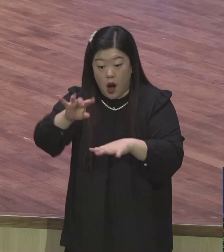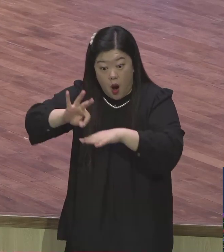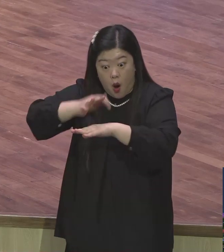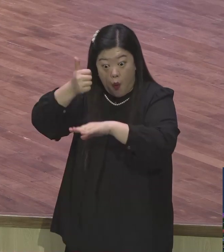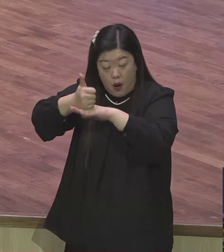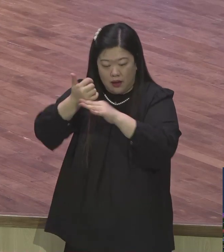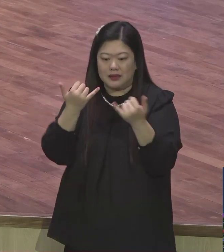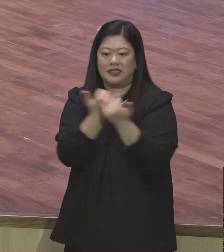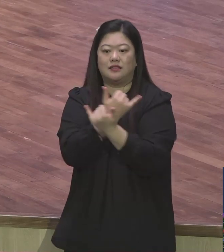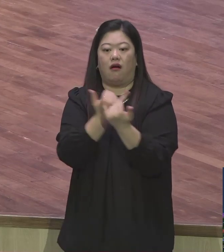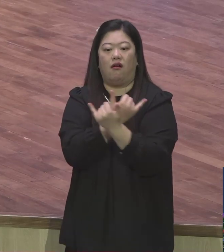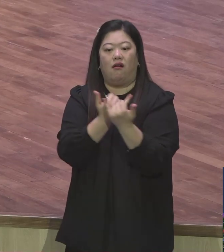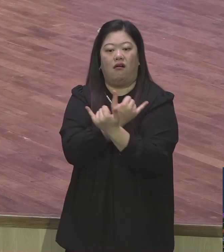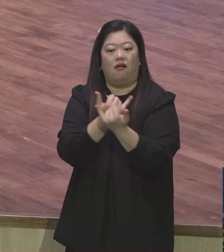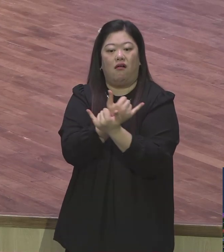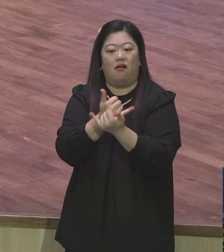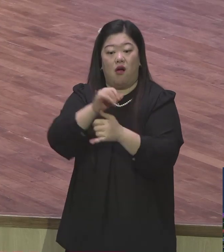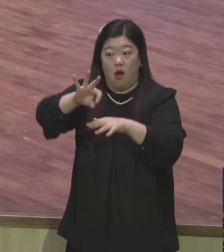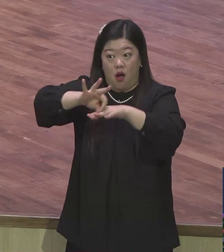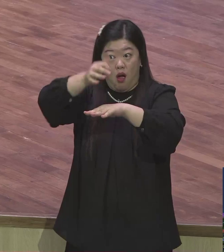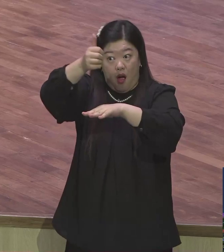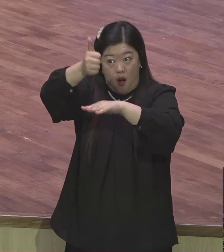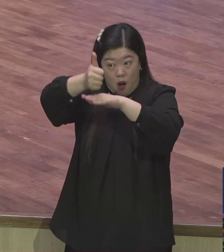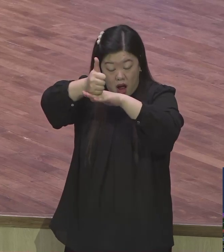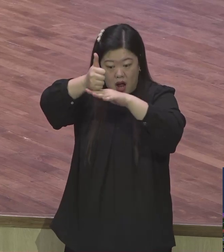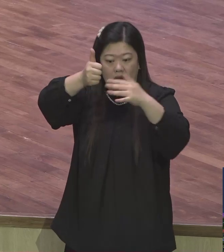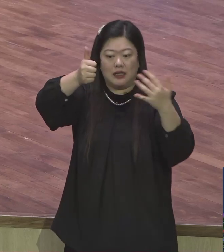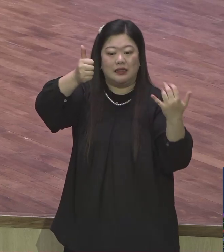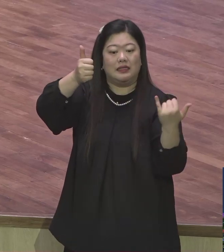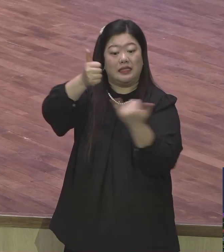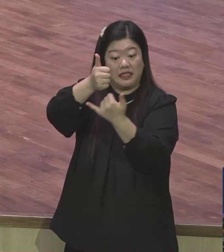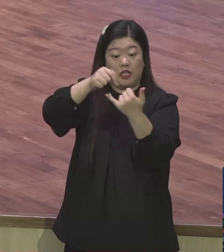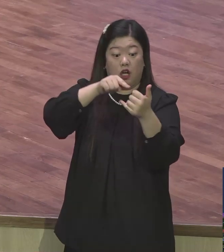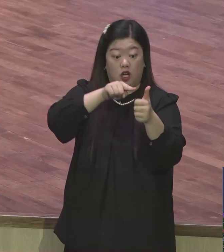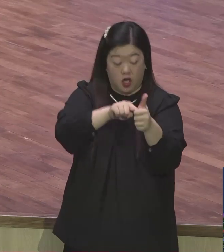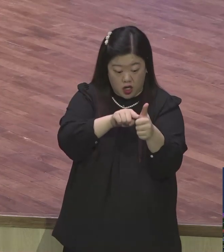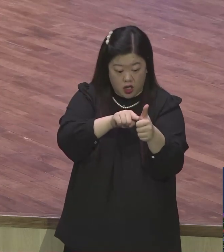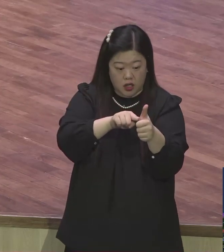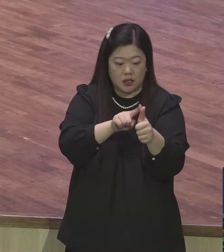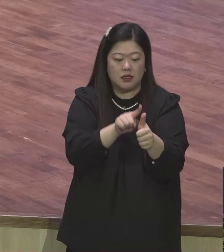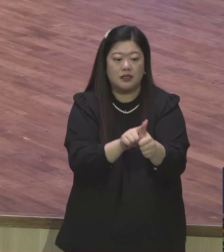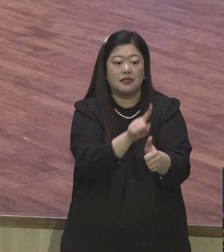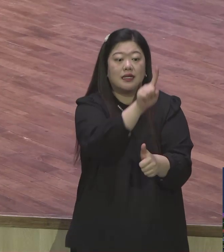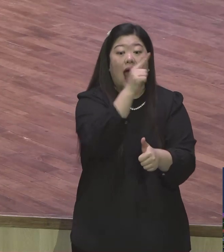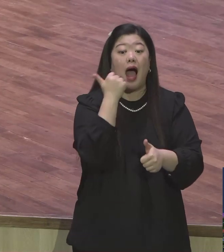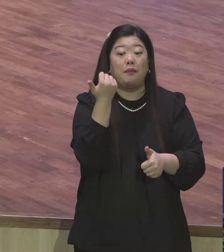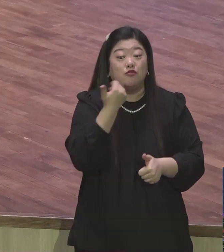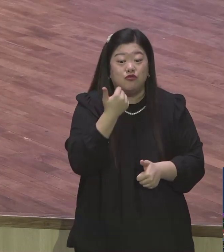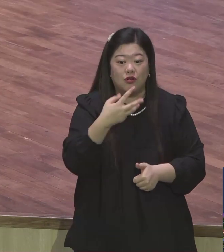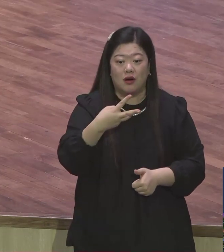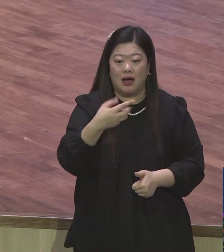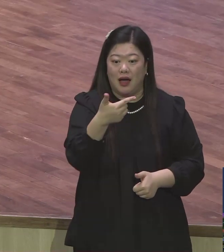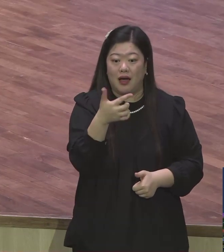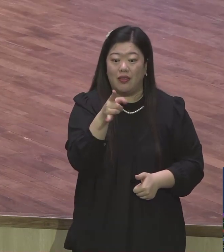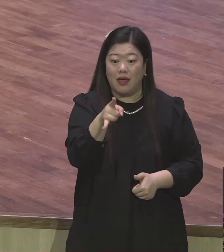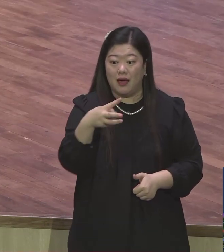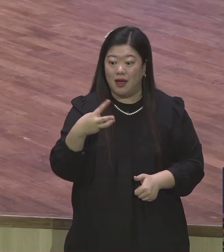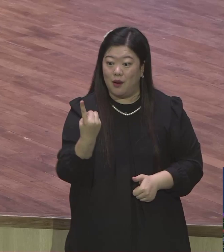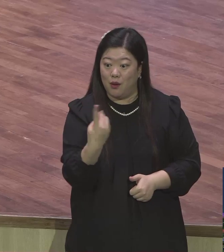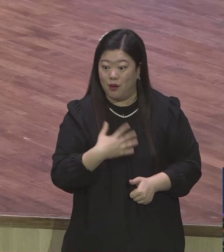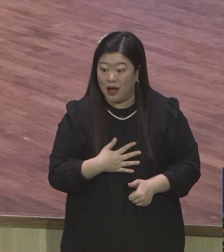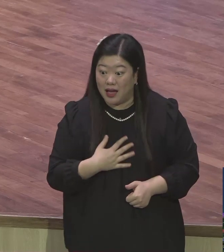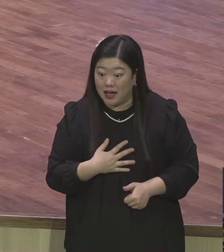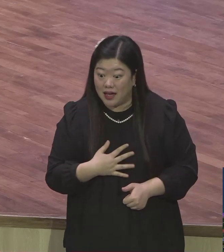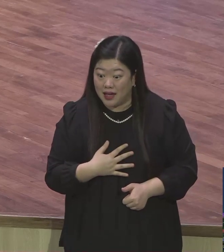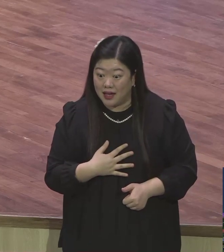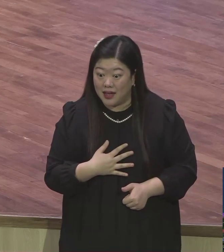사촌입니다. 이 크레멘스의 아버지가 누구냐? 네로 황제 때 로마에 큰